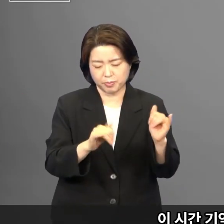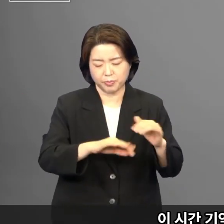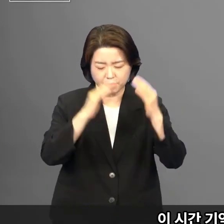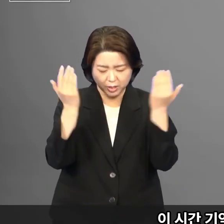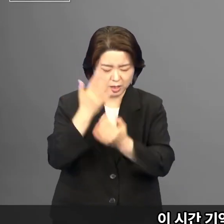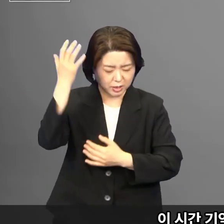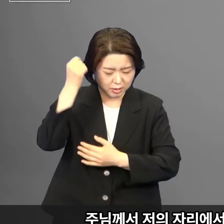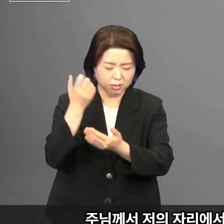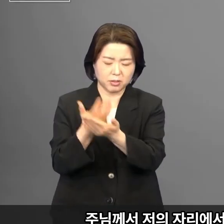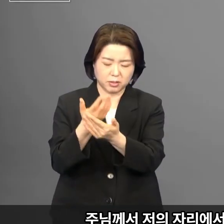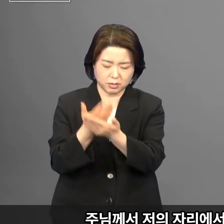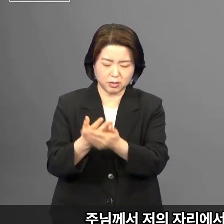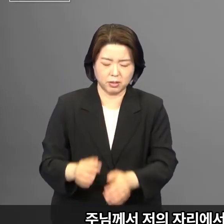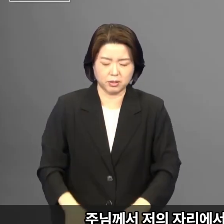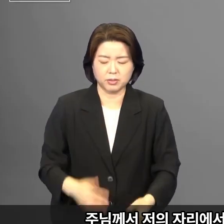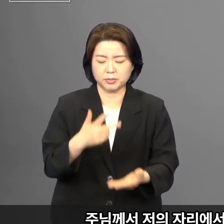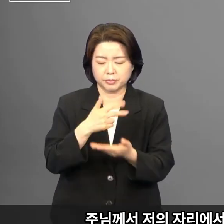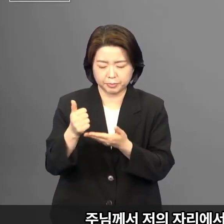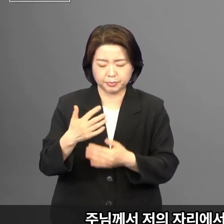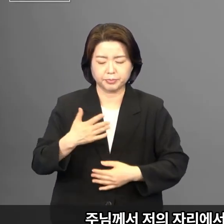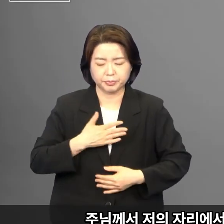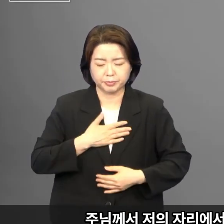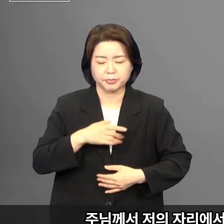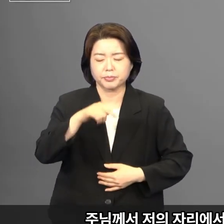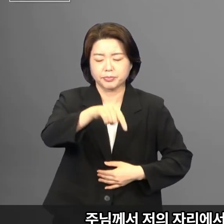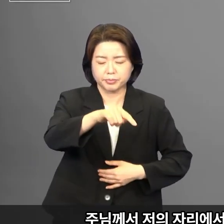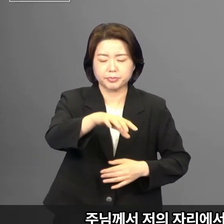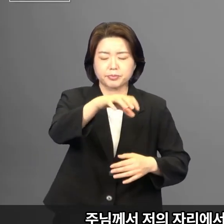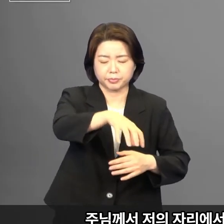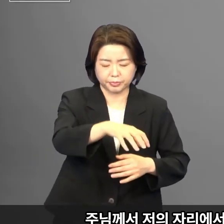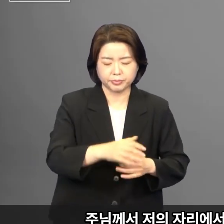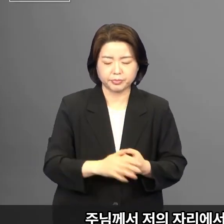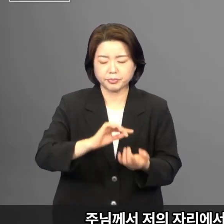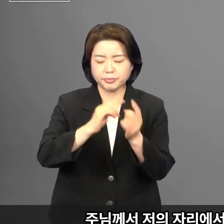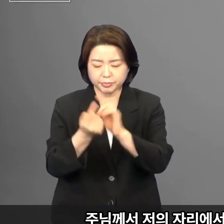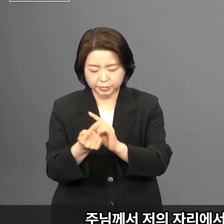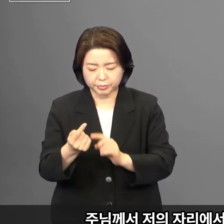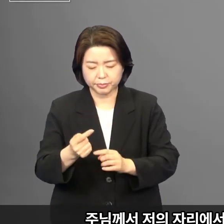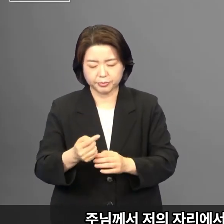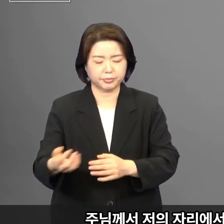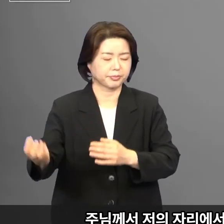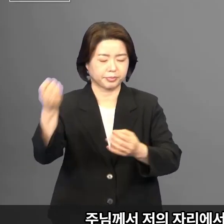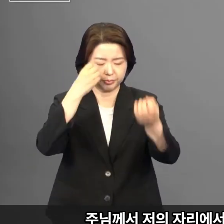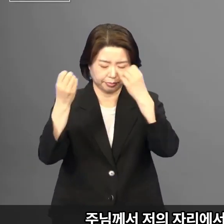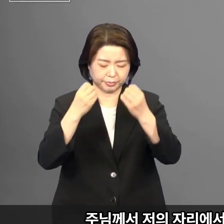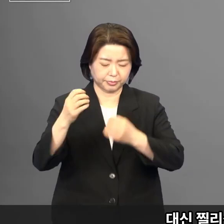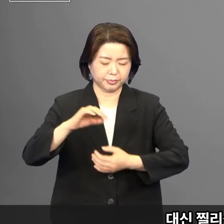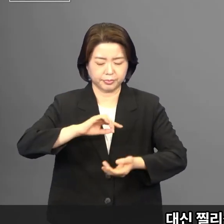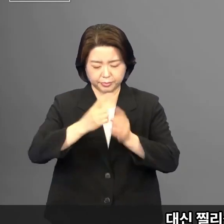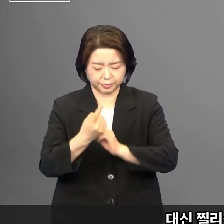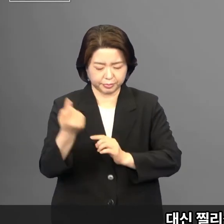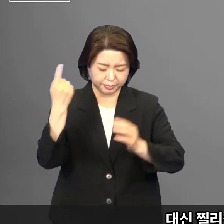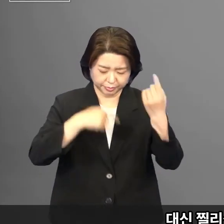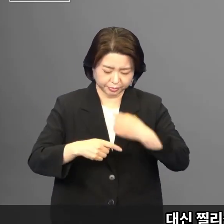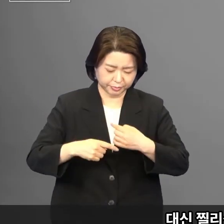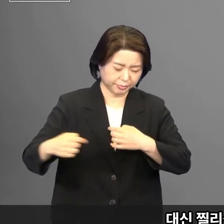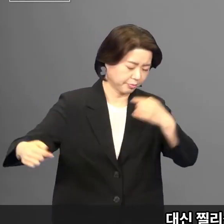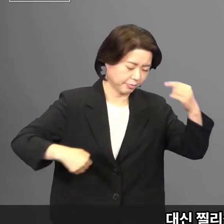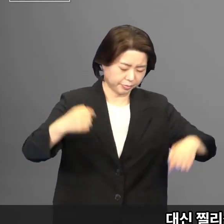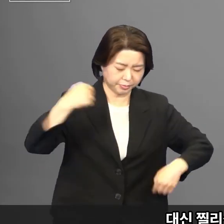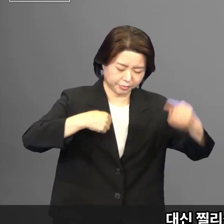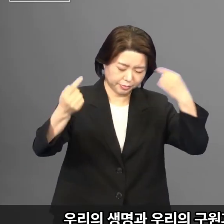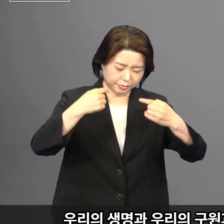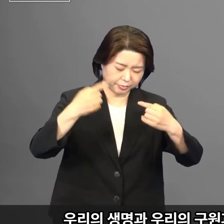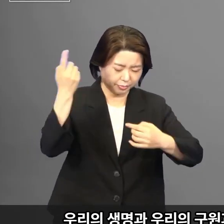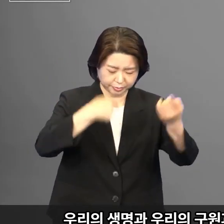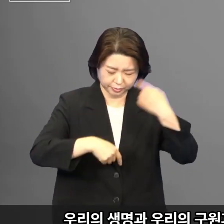기억하여 주시옵시고, 주님께서 저의 자리에서 대신 맞으시고 대신 찢기시고 대신 찔리심으로